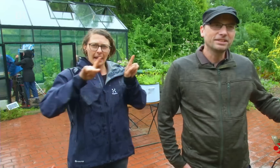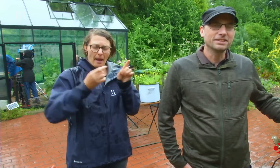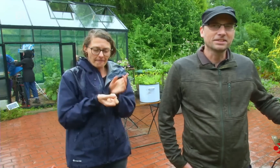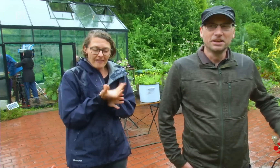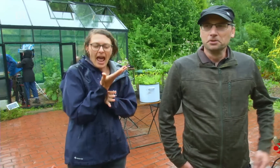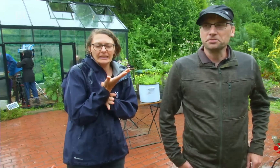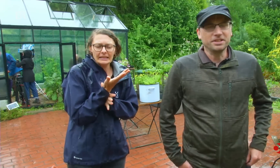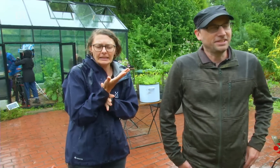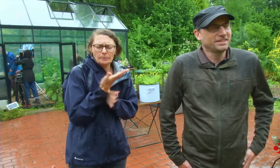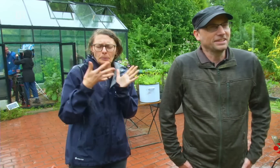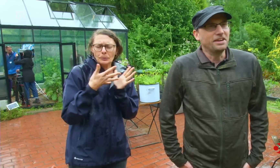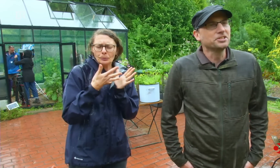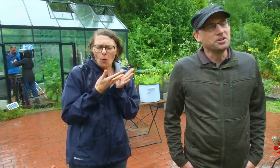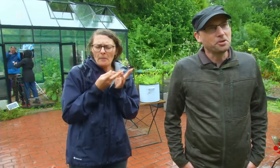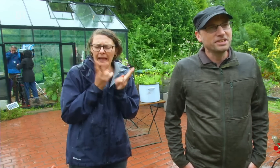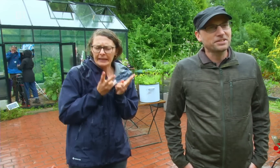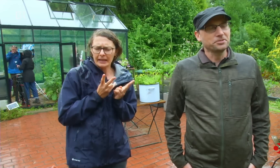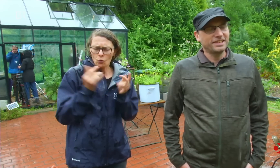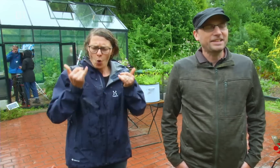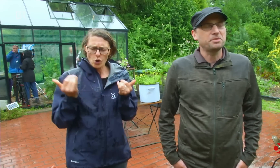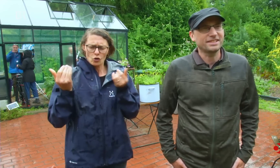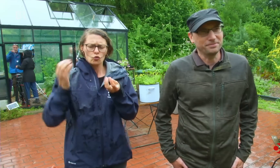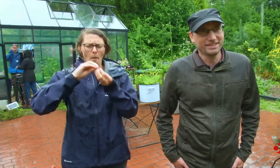wichtig ist. Und ich fand, das war eine tolle Kombination und hat echt Spaß gemacht.